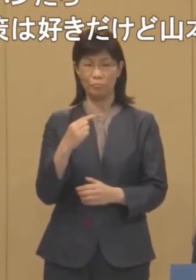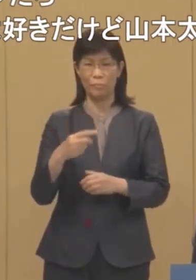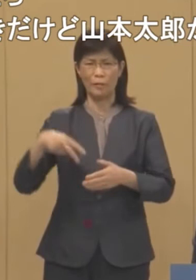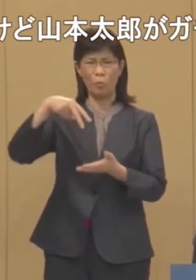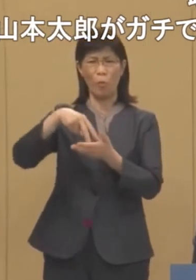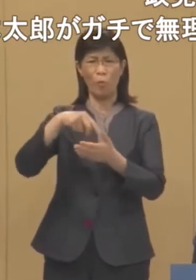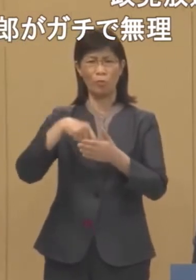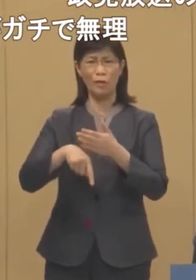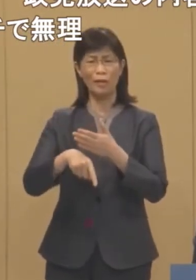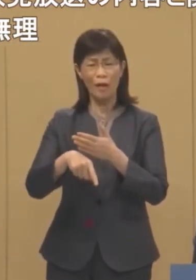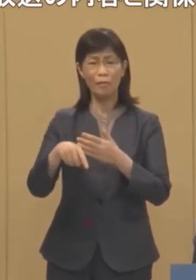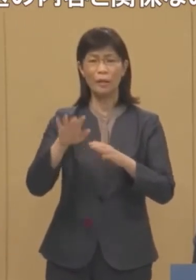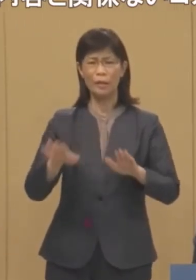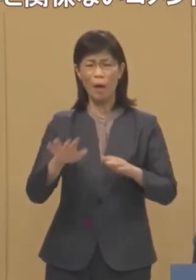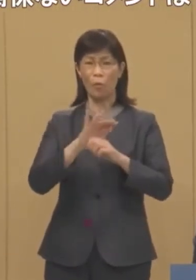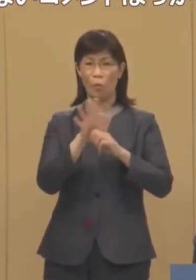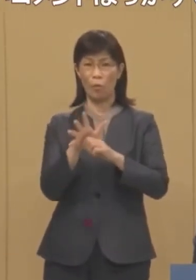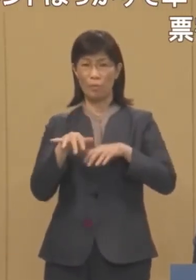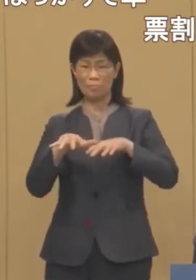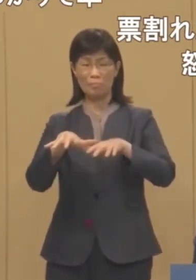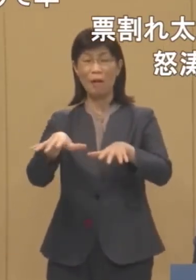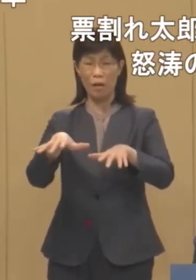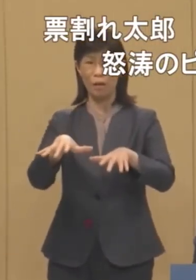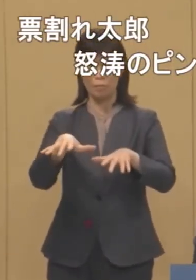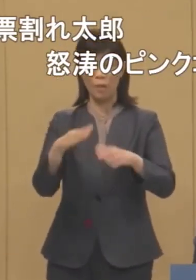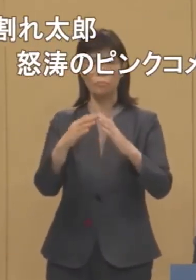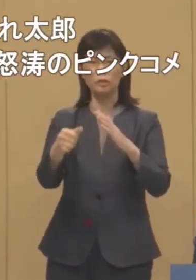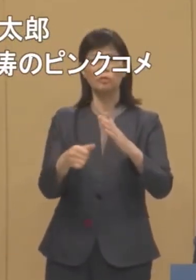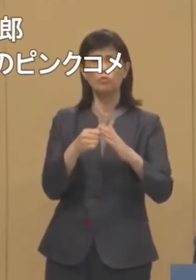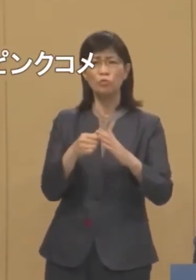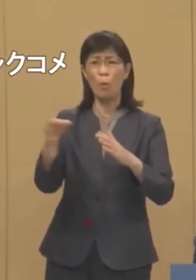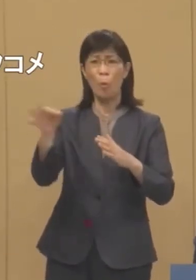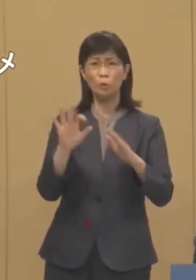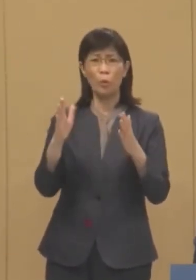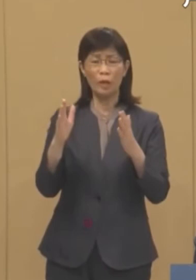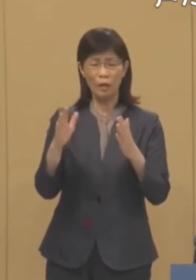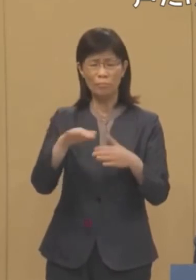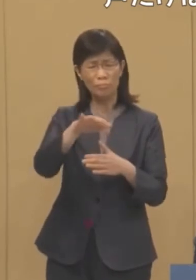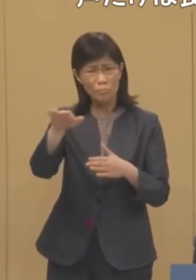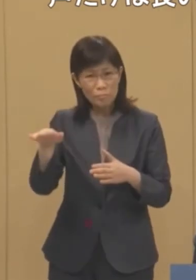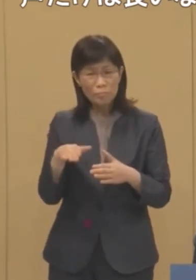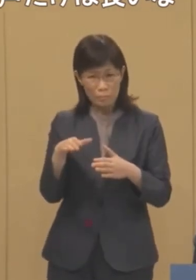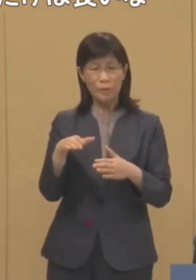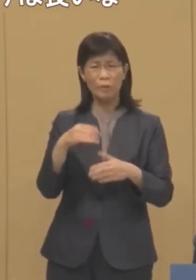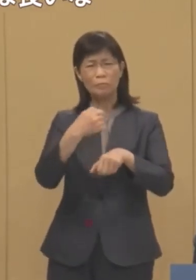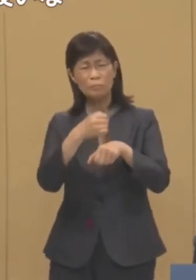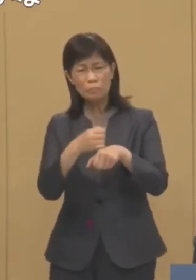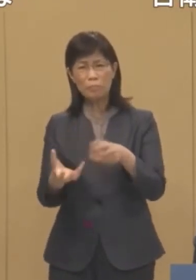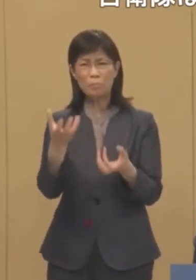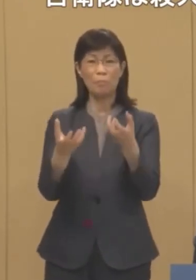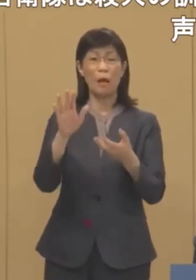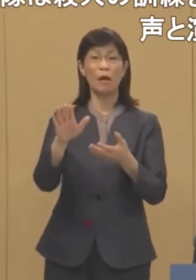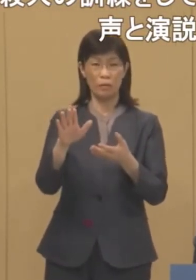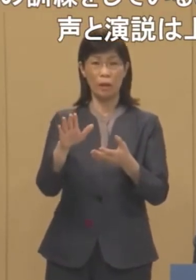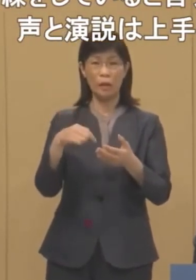かこれの災害による補償なき自粛が始まってから多くの悲鳴を聞きました自宅の家賃も